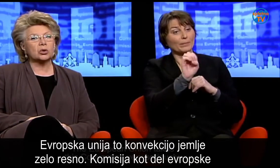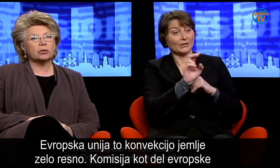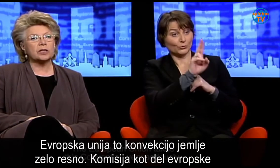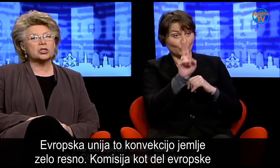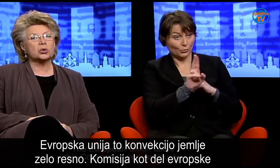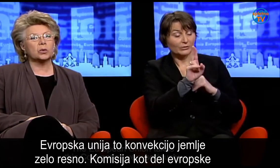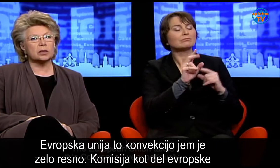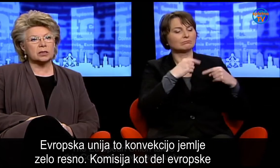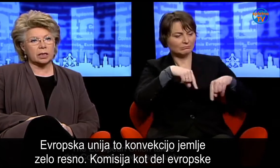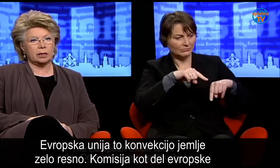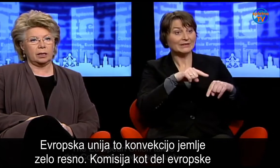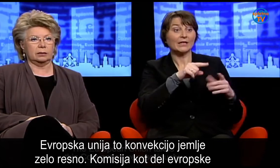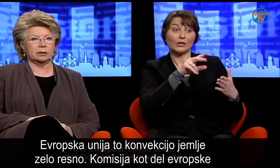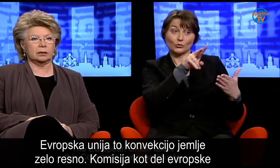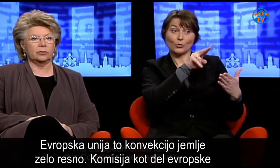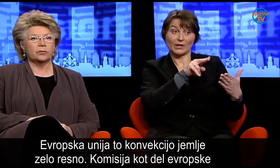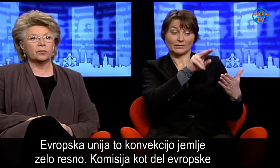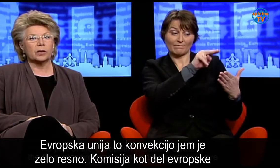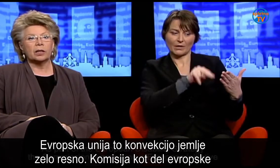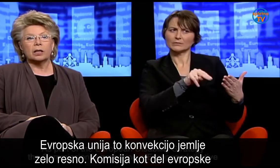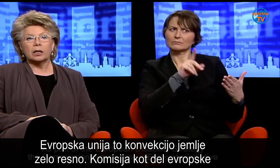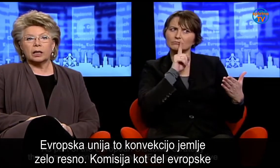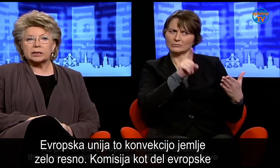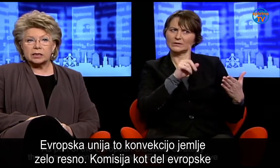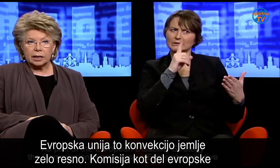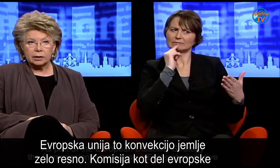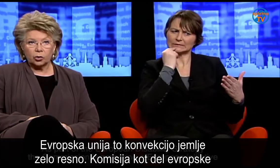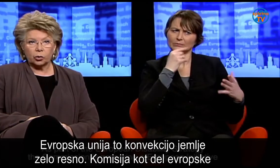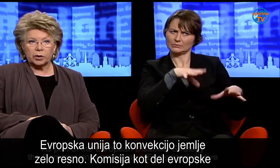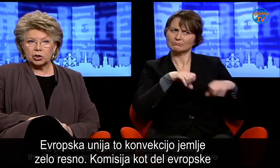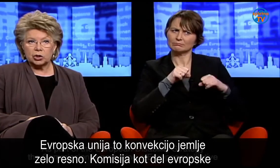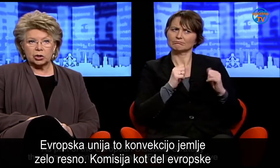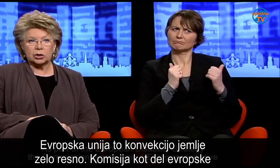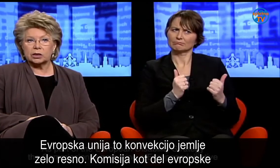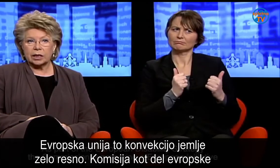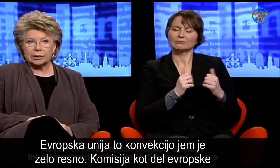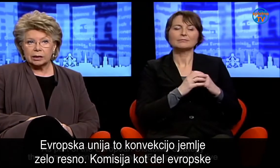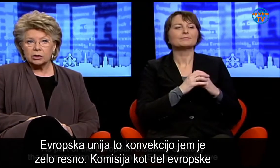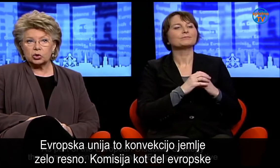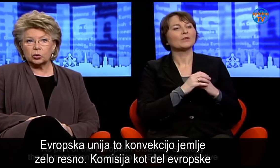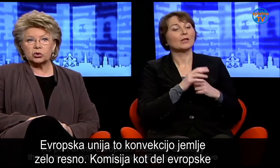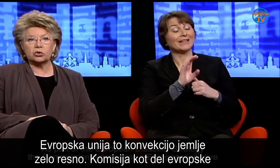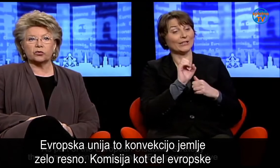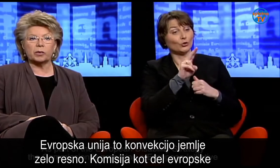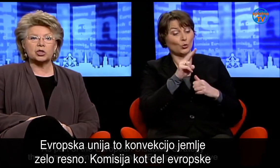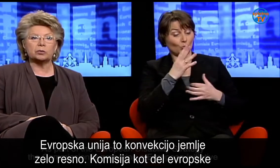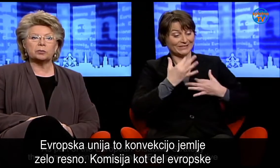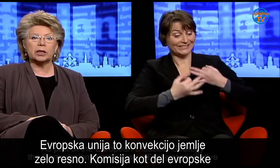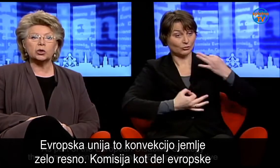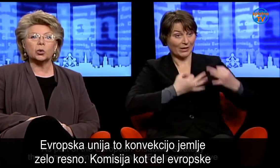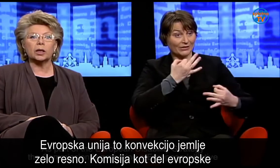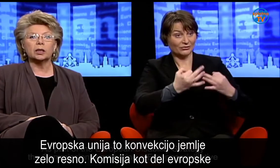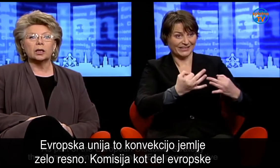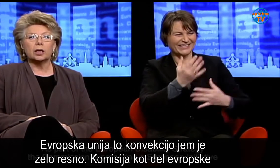nimmt diese Konvention sehr ernst. Als Teil der europäischen Strategie zugunsten von Menschen